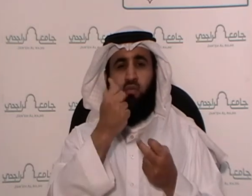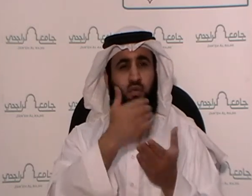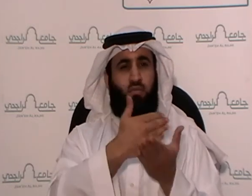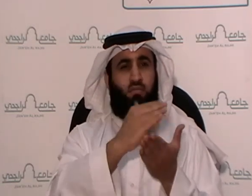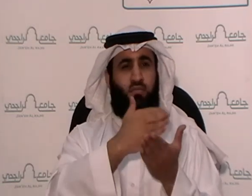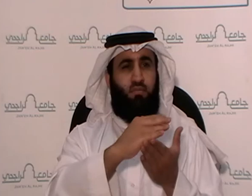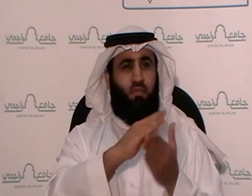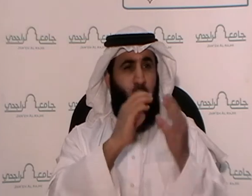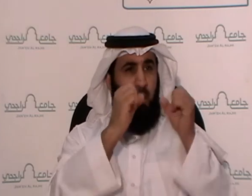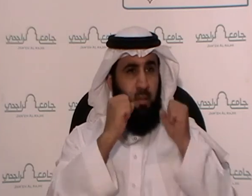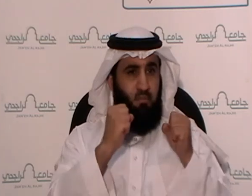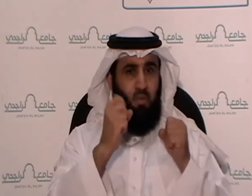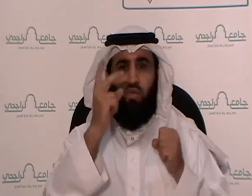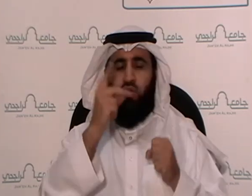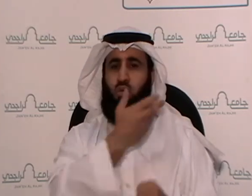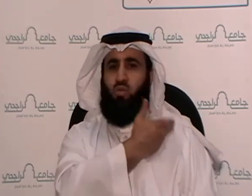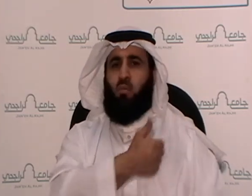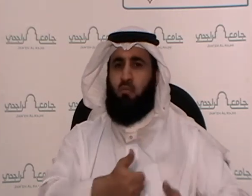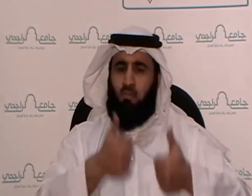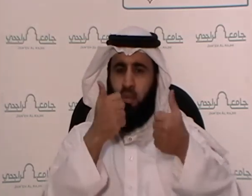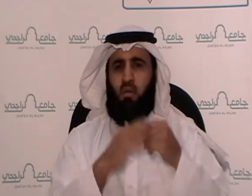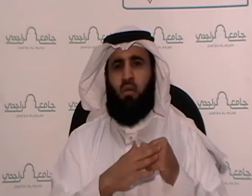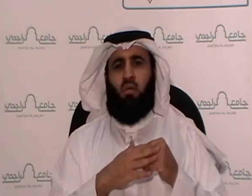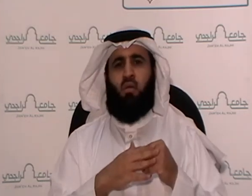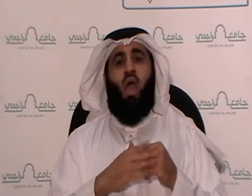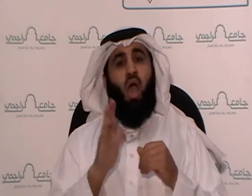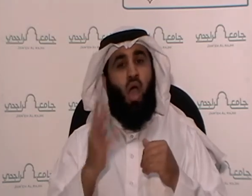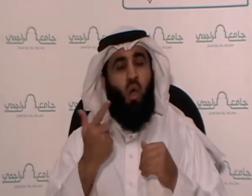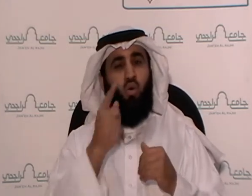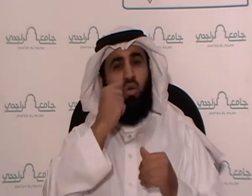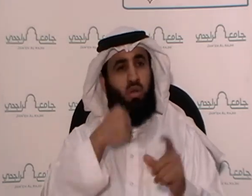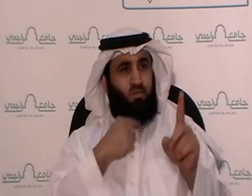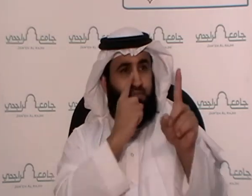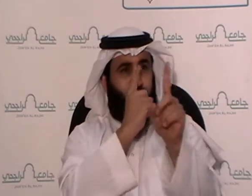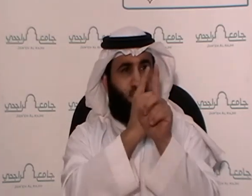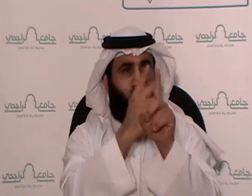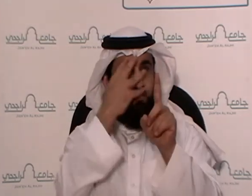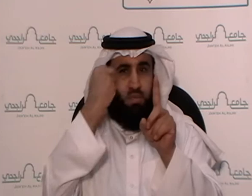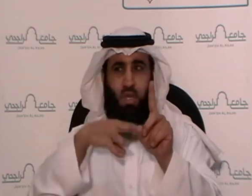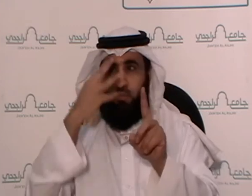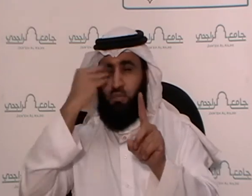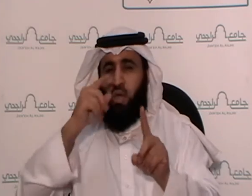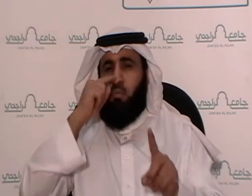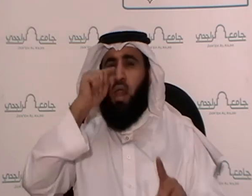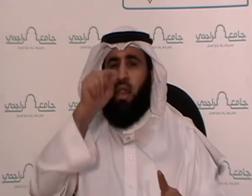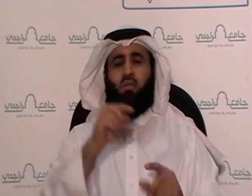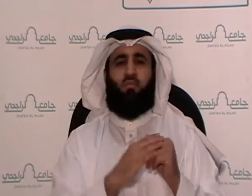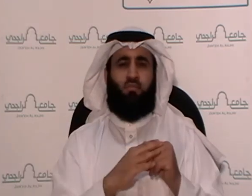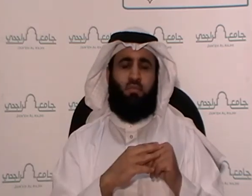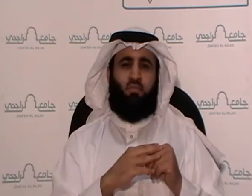أصحابها أو أن تستحلهم. لا يقبل الله عز وجل منك التوبة حتى